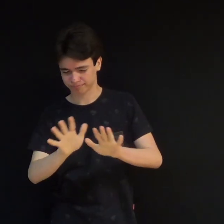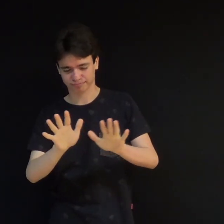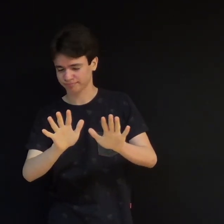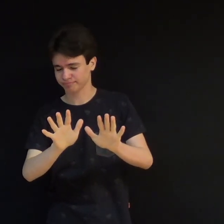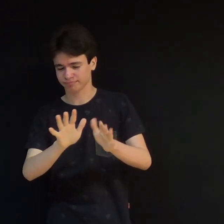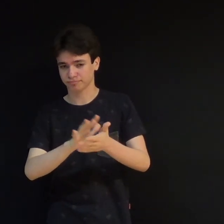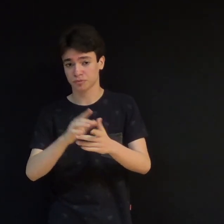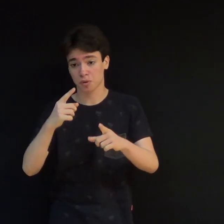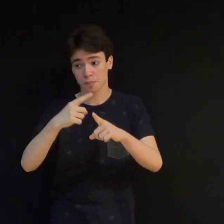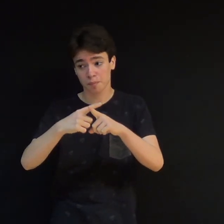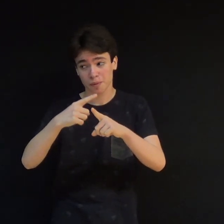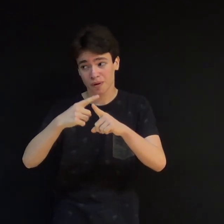herança